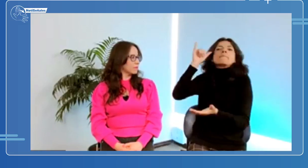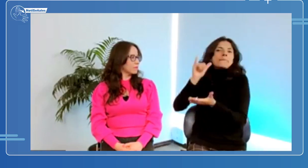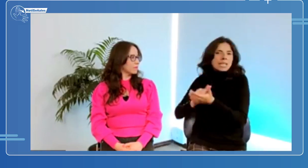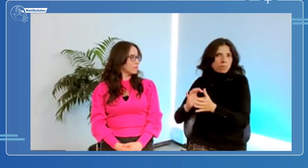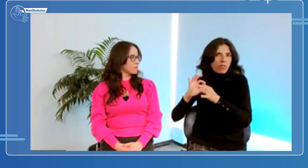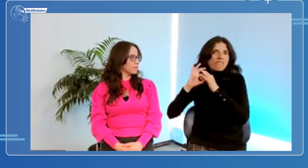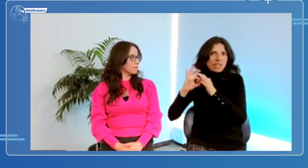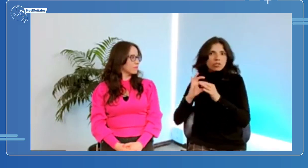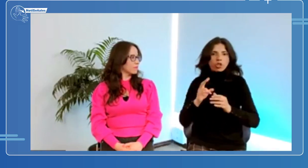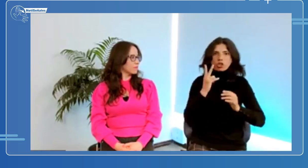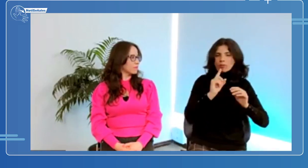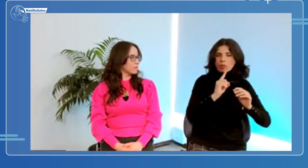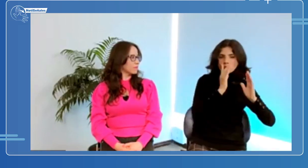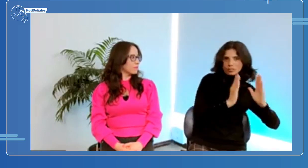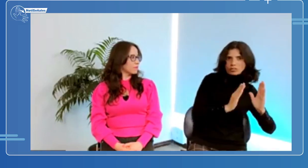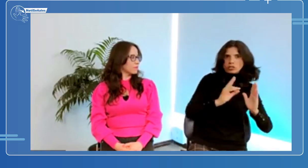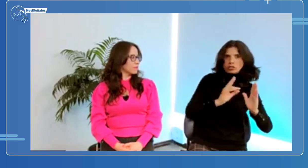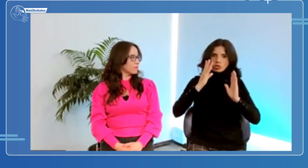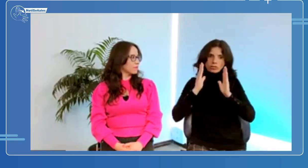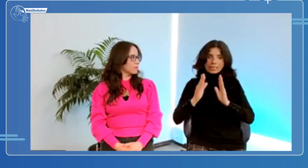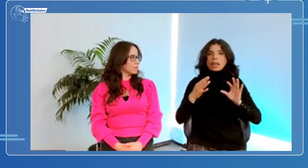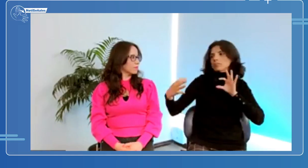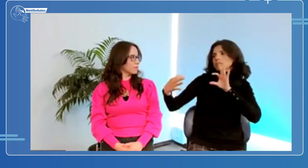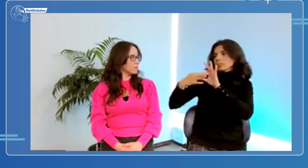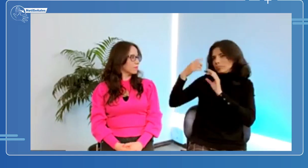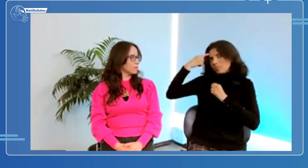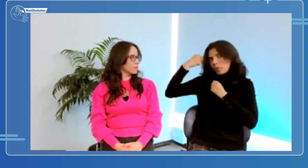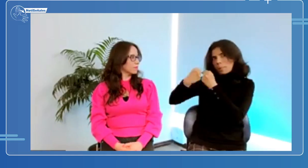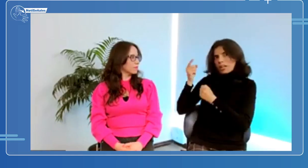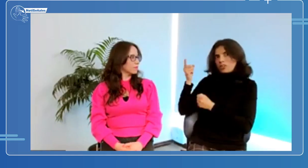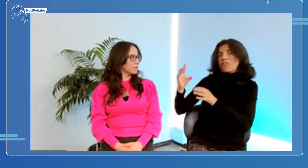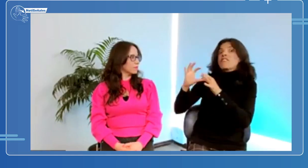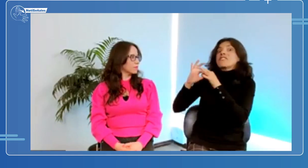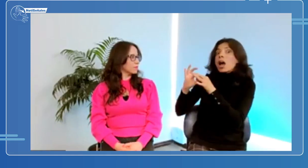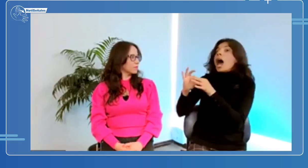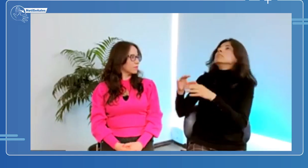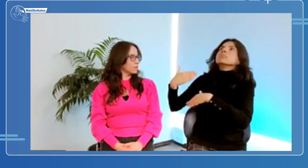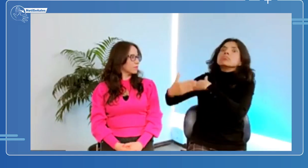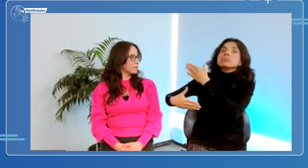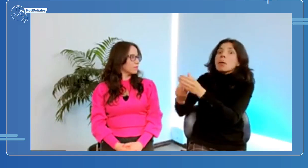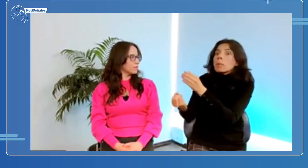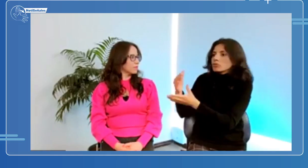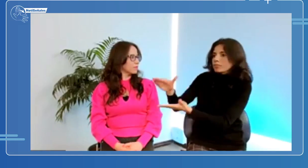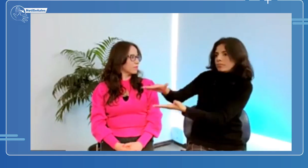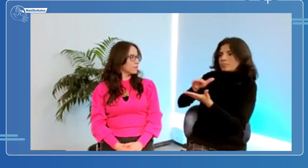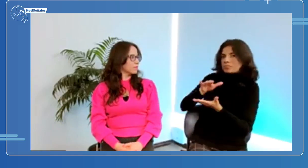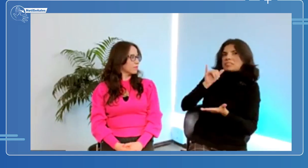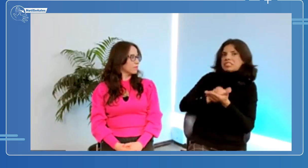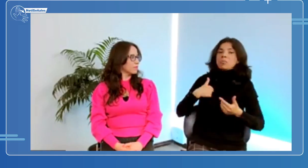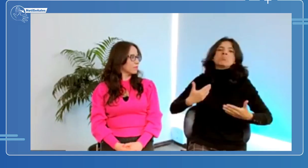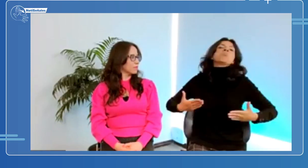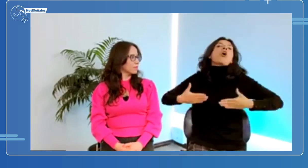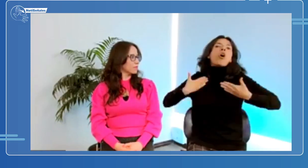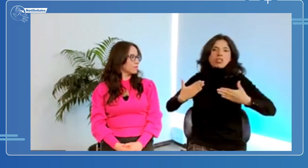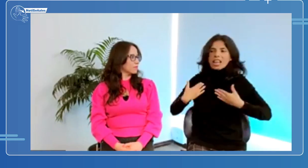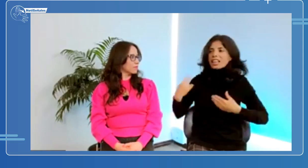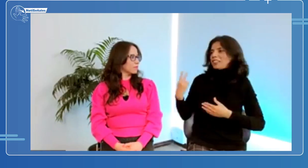demás. Entonces, llegamos a este convenio, que fueron dos etapas, con Fenascol, y pues ya no lo